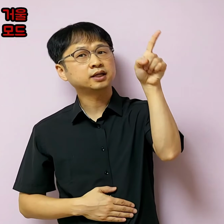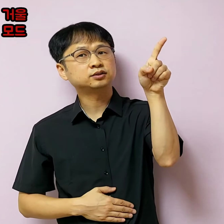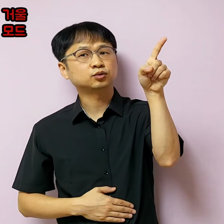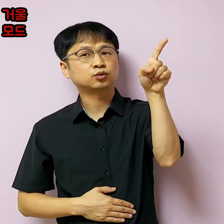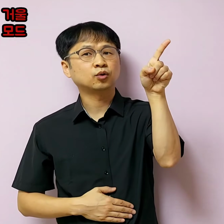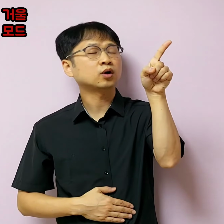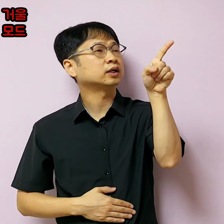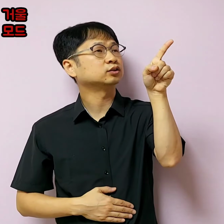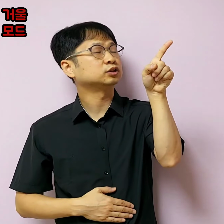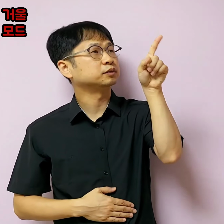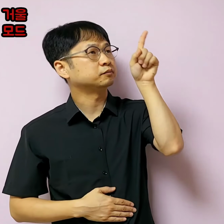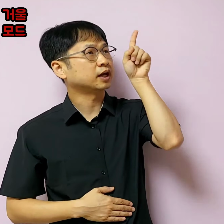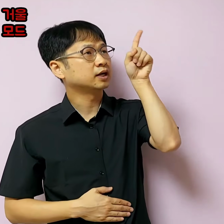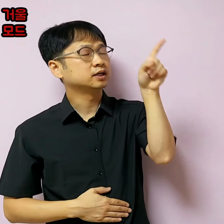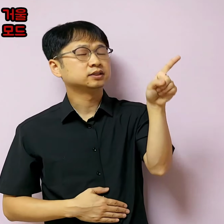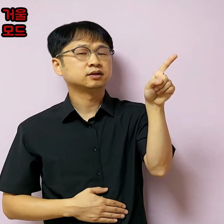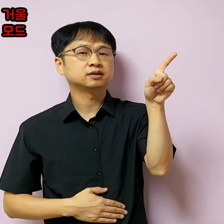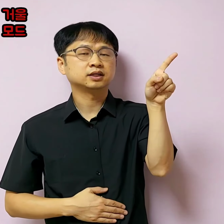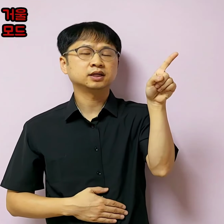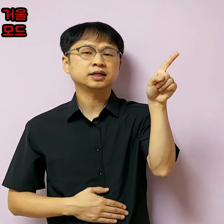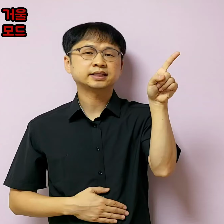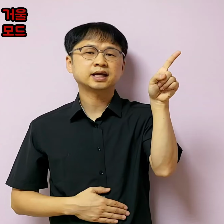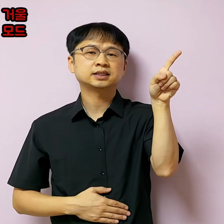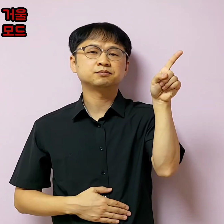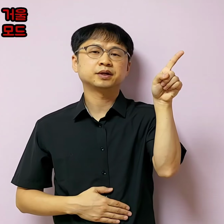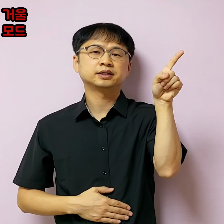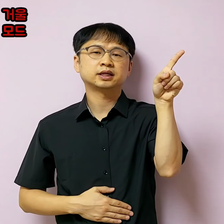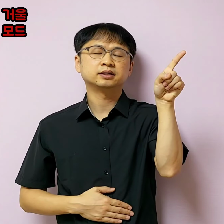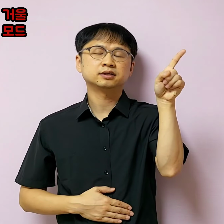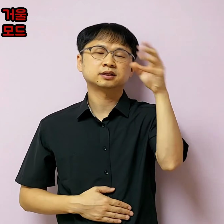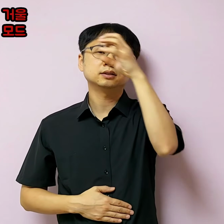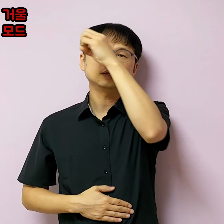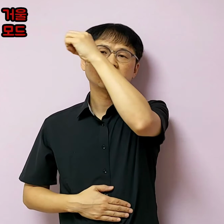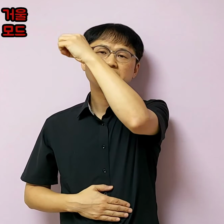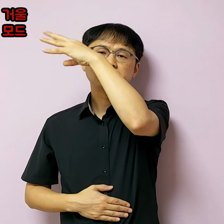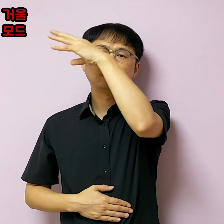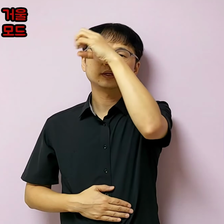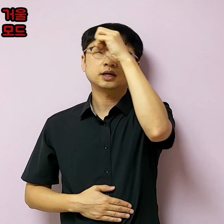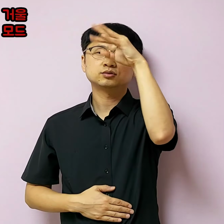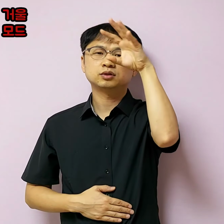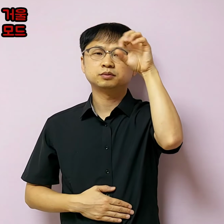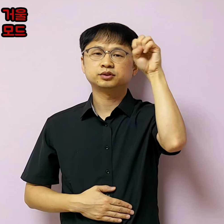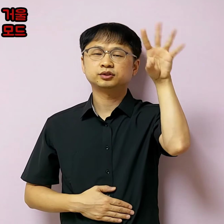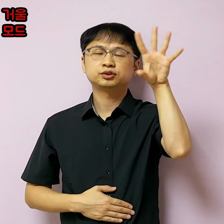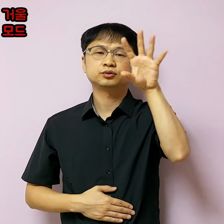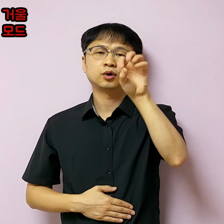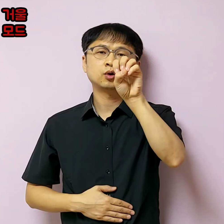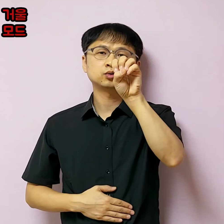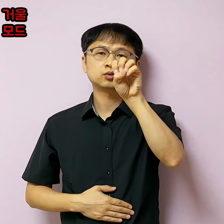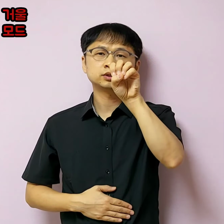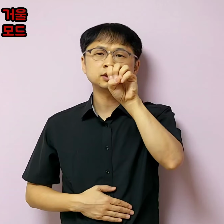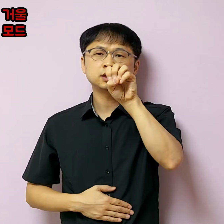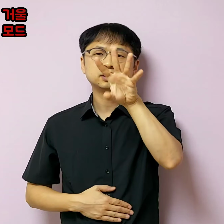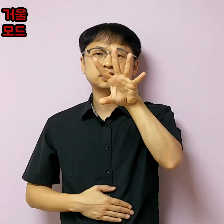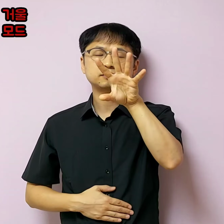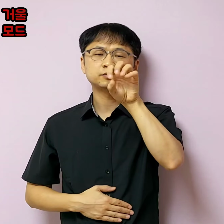하늘 쪽으로 가리켜 주시면 됩니다. 저기 사라진 별의 자리. 여기서는 별이란 소리를 먼저 해주시고요. 손끝을